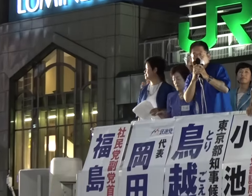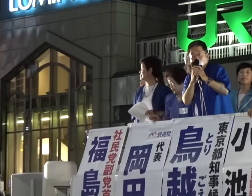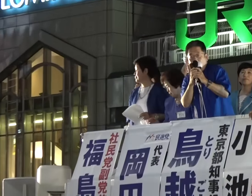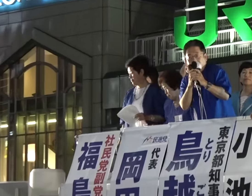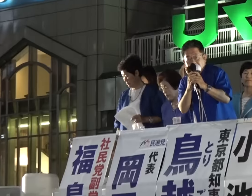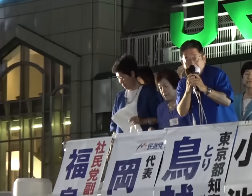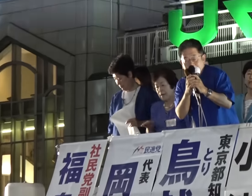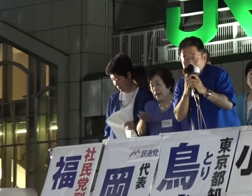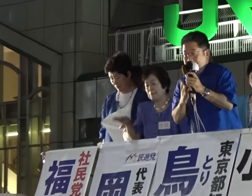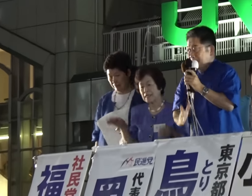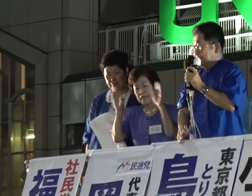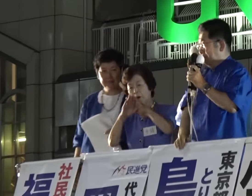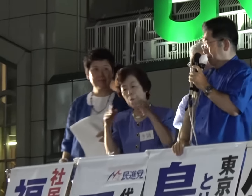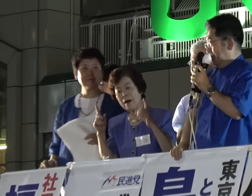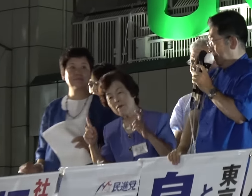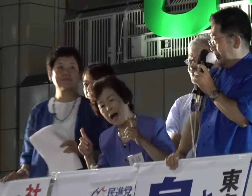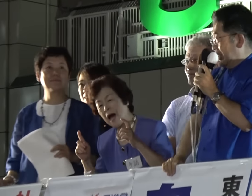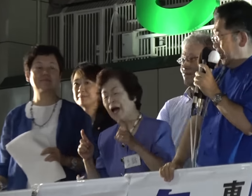皆さんこんばんは。